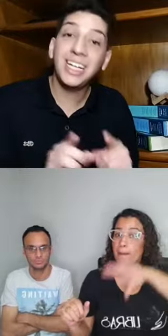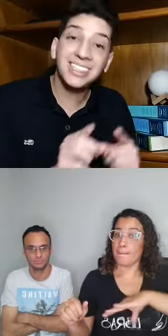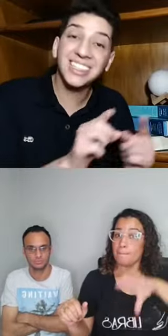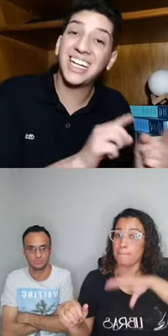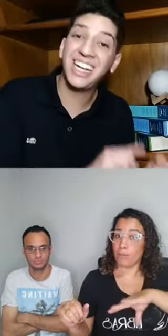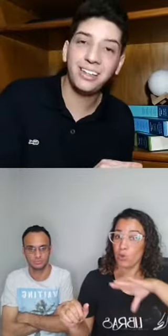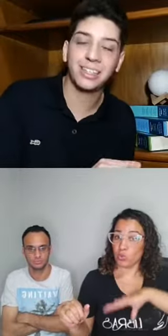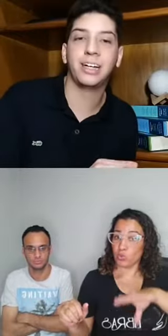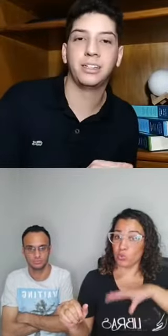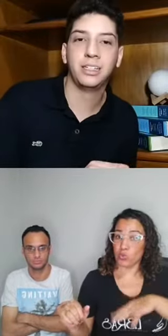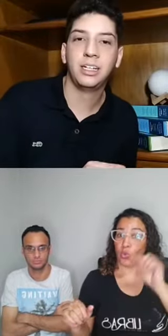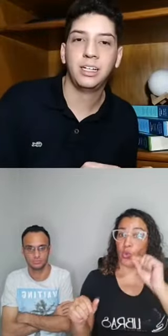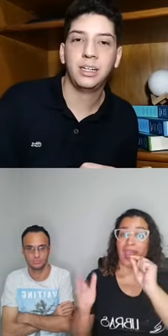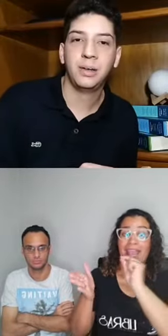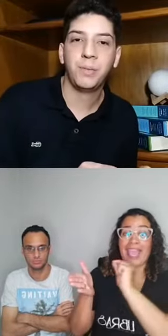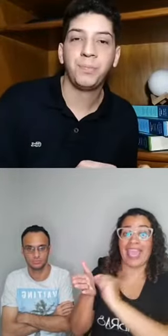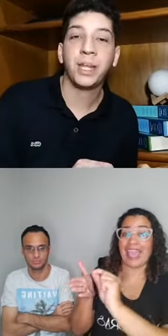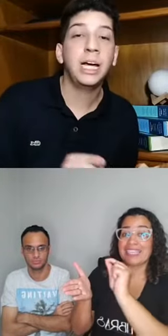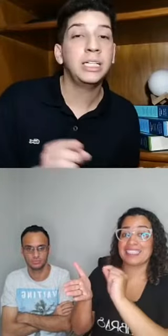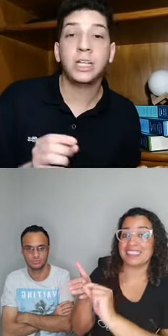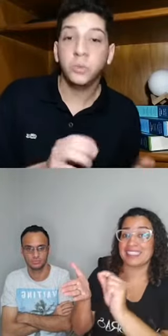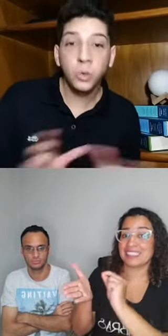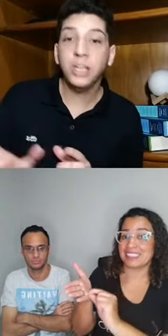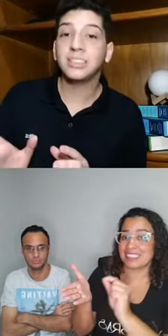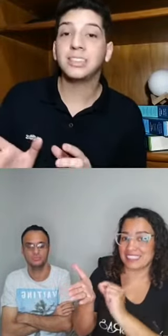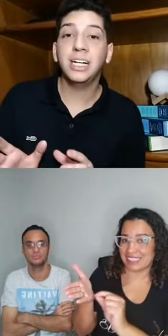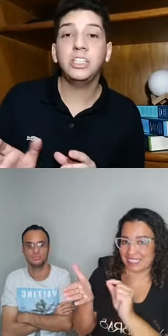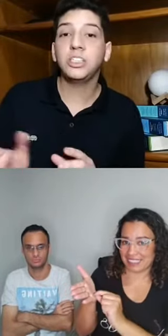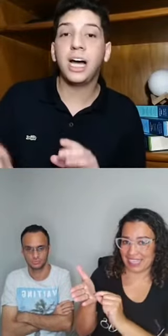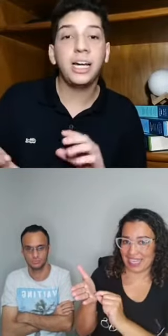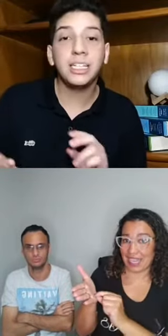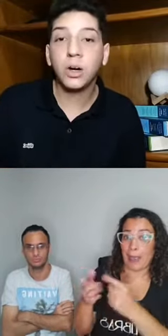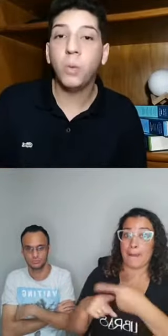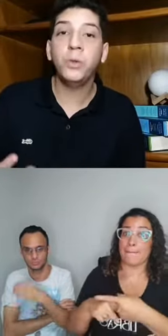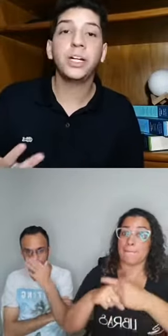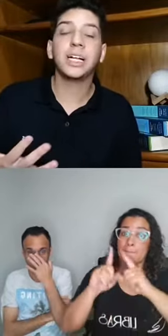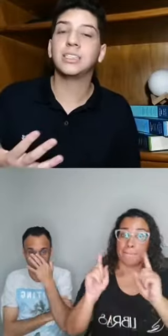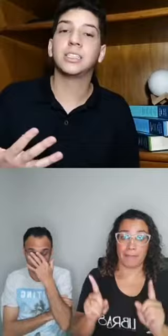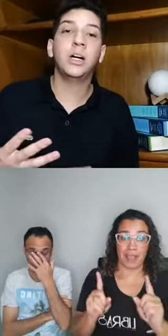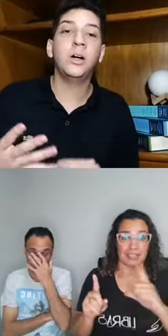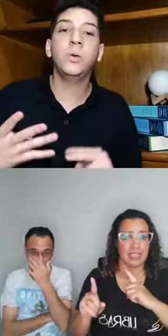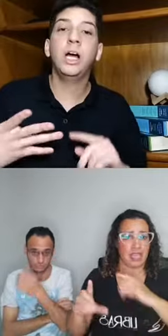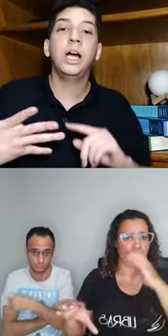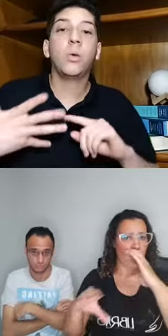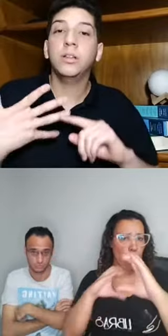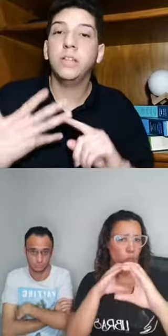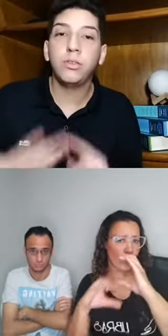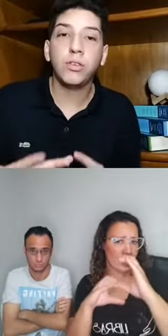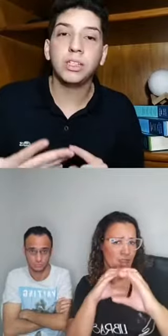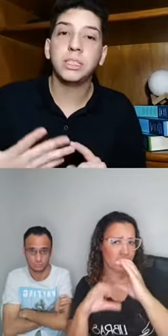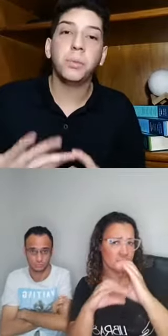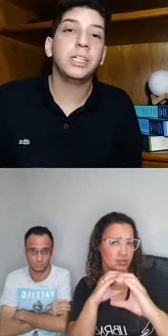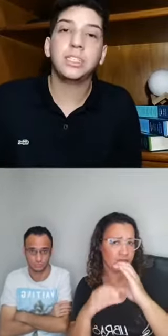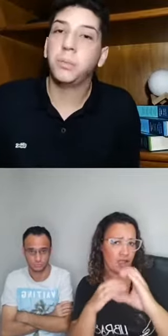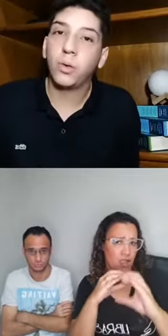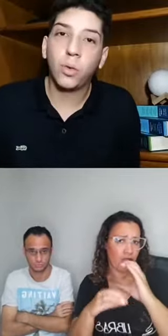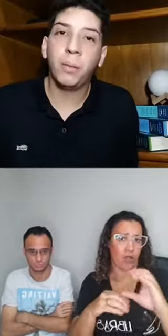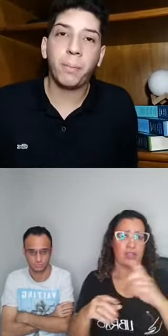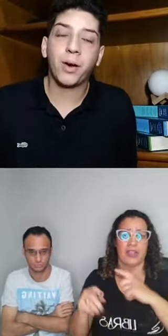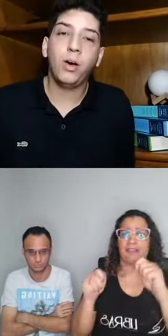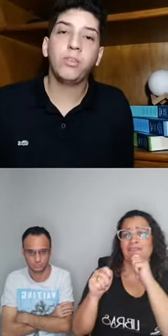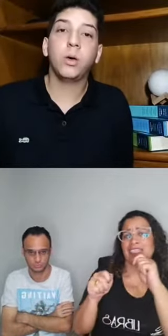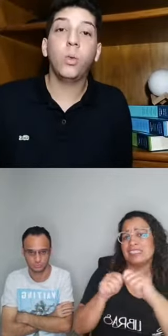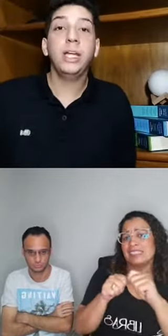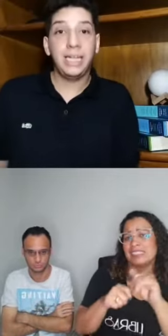modalidade escrita. Então, no restante, na área da comunicação, quando ele for fazer, por exemplo,